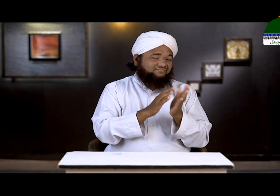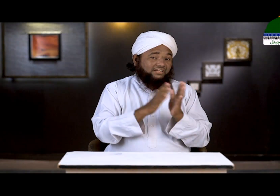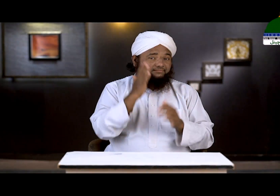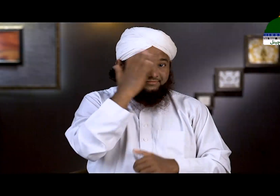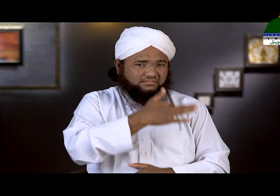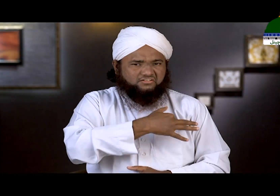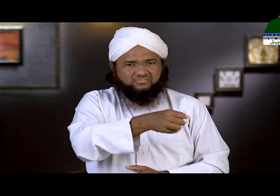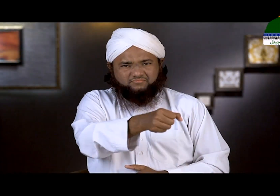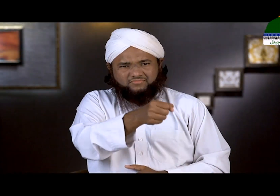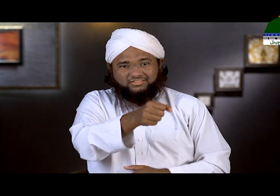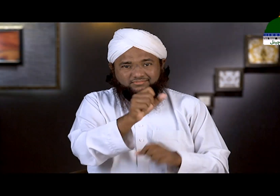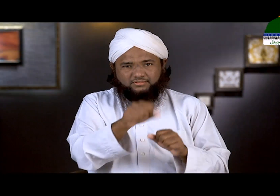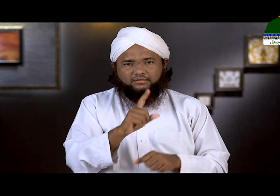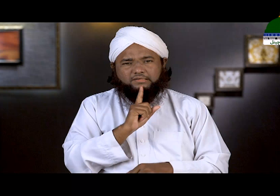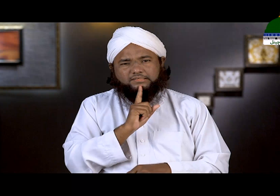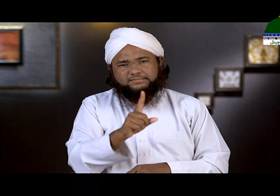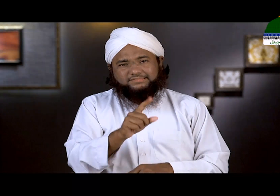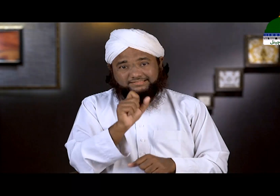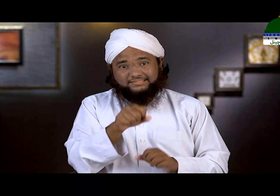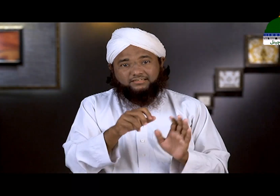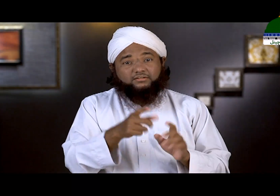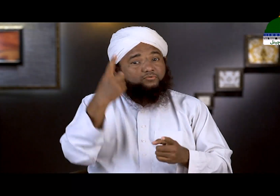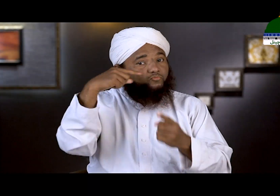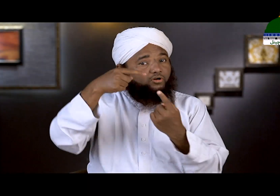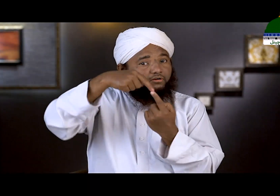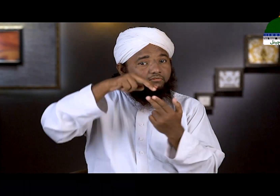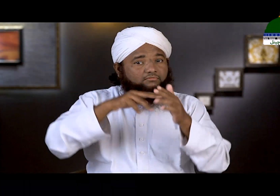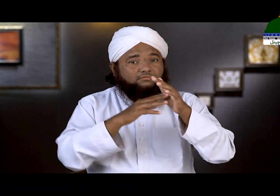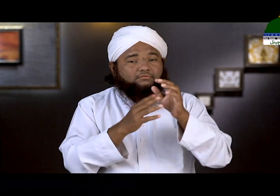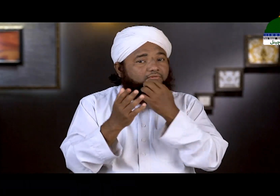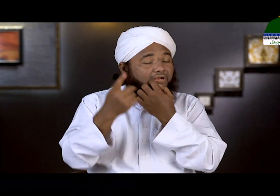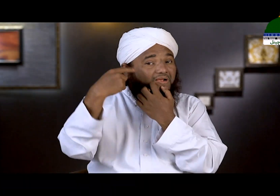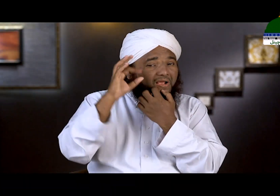تھا، جن کا یقین کامل تھا، ایک بار درود پاک کے بدلے